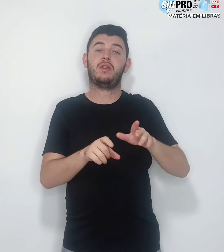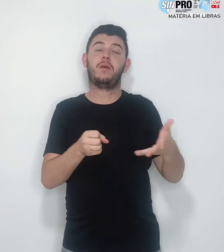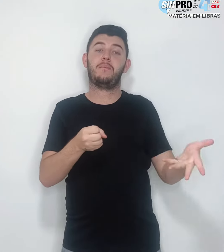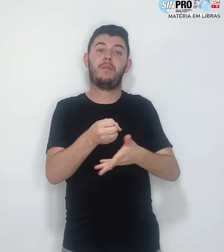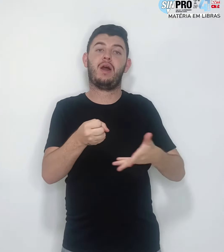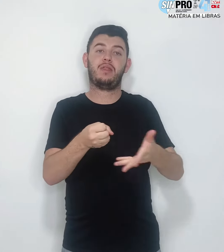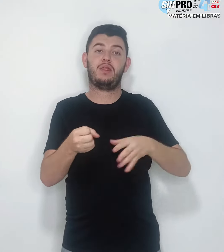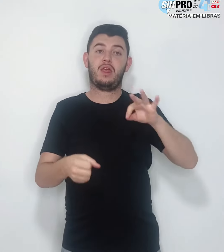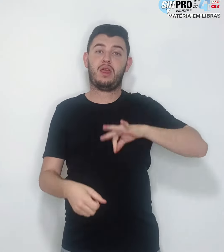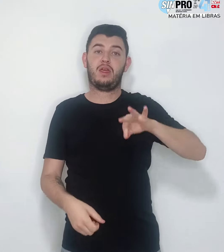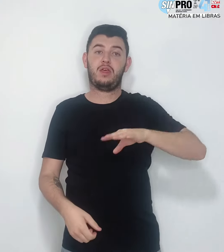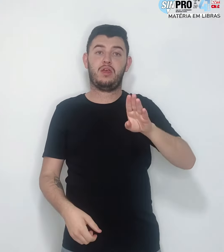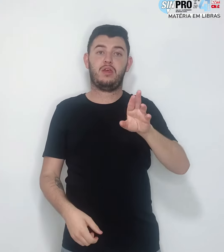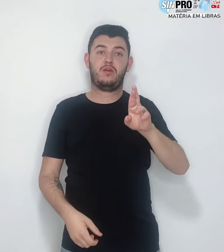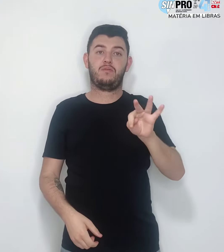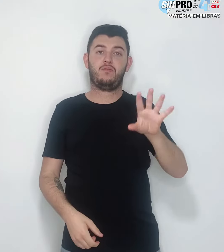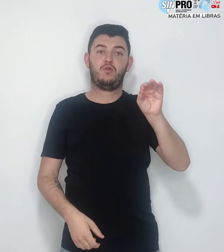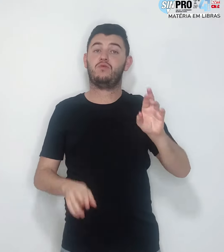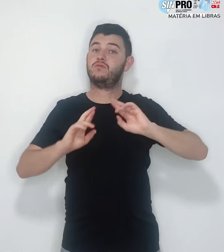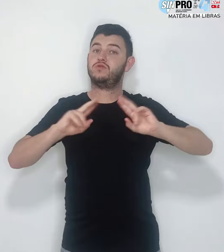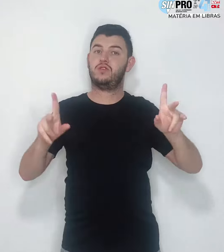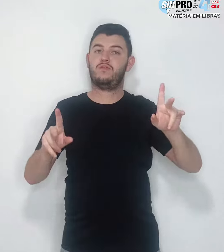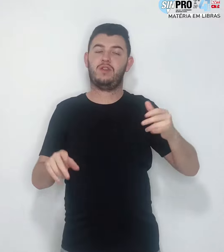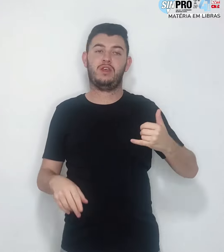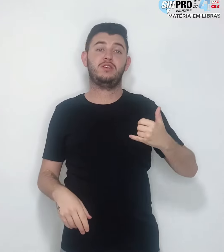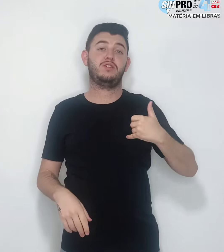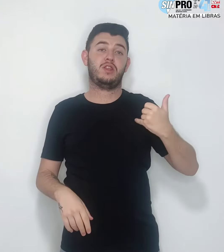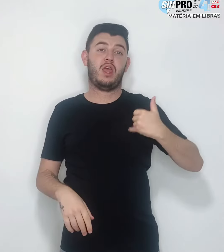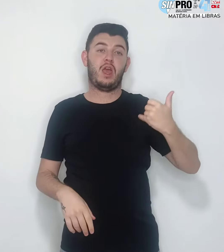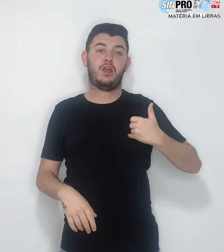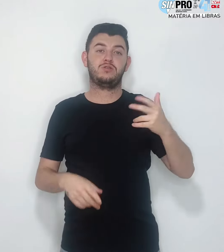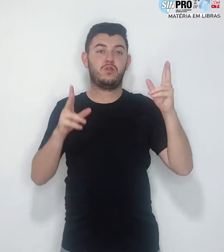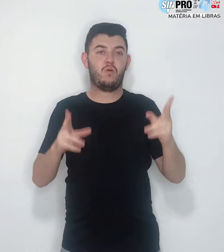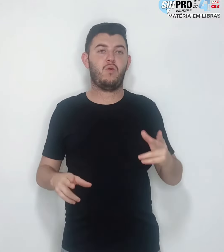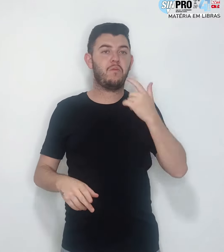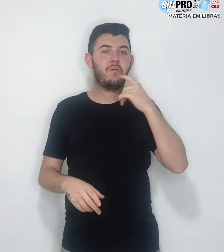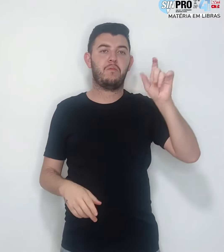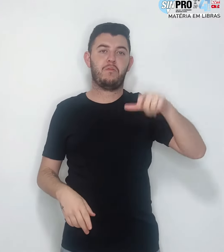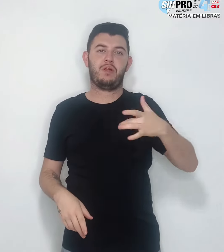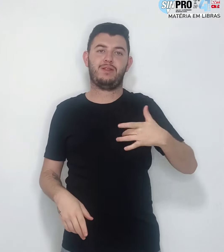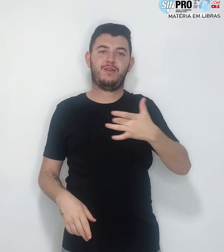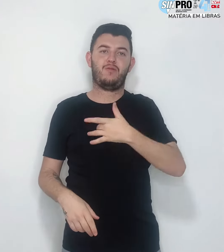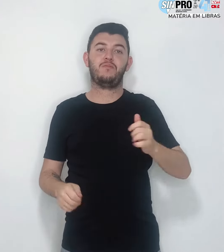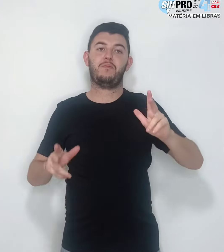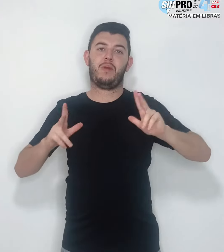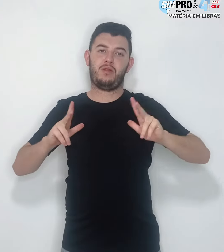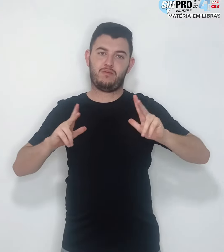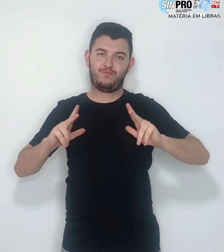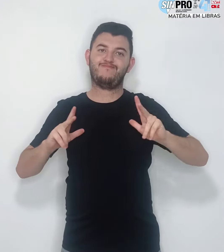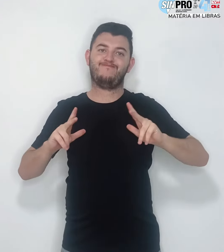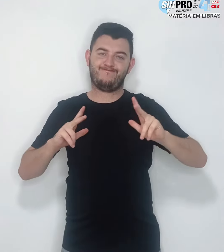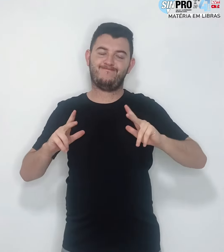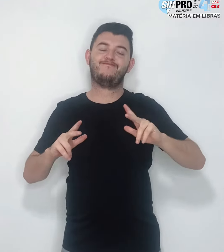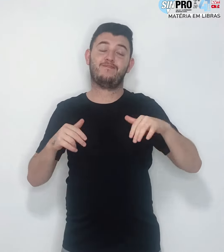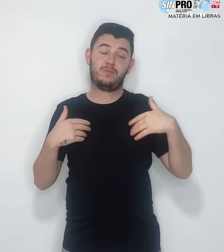do beneficiário e não na sua idade, como operam os planos de saúde privados. E isso pode